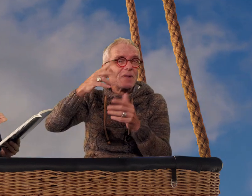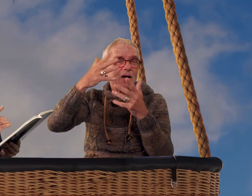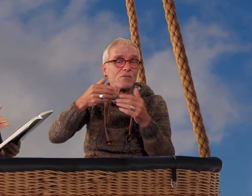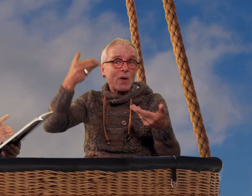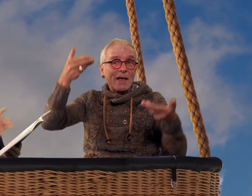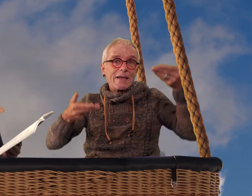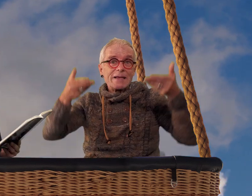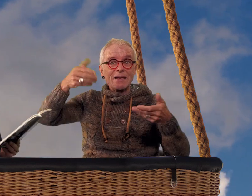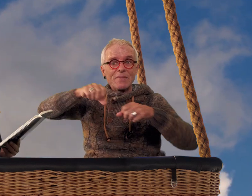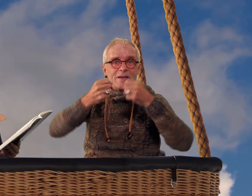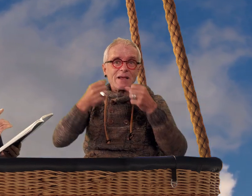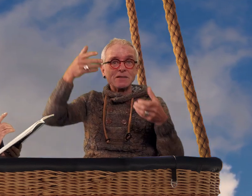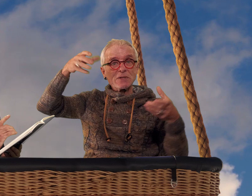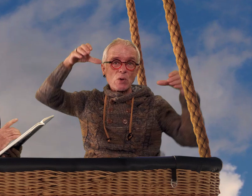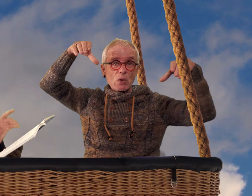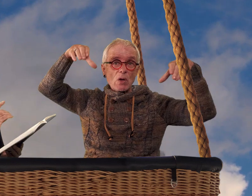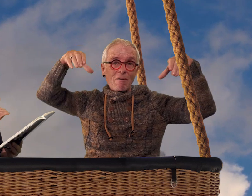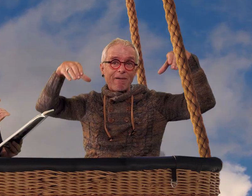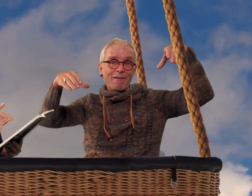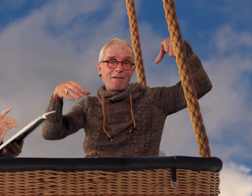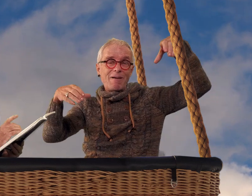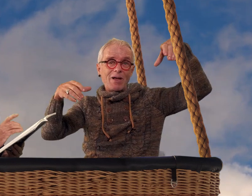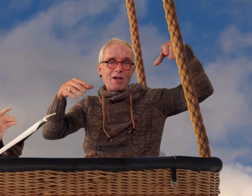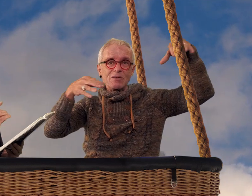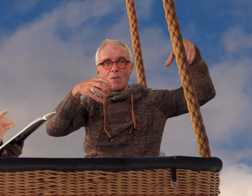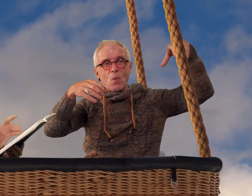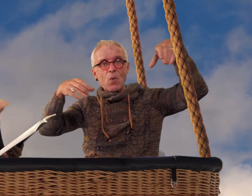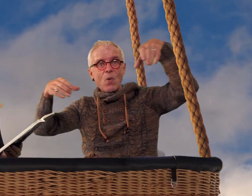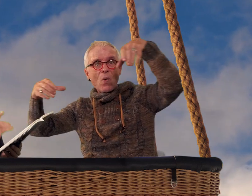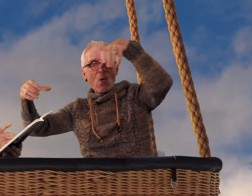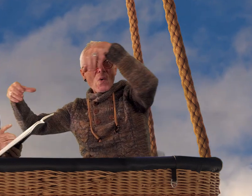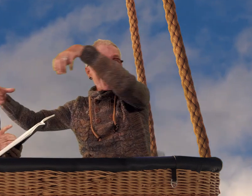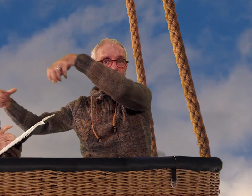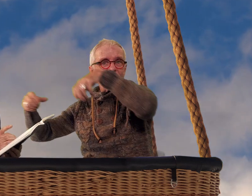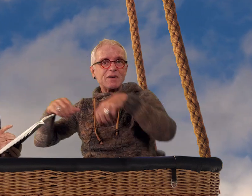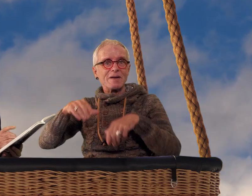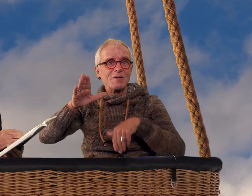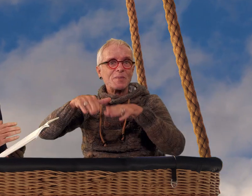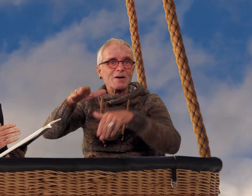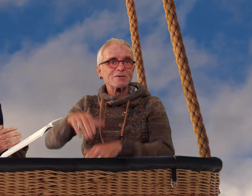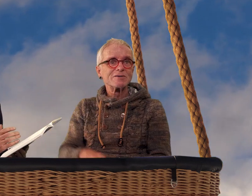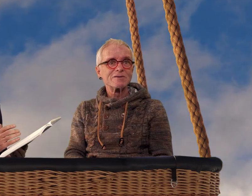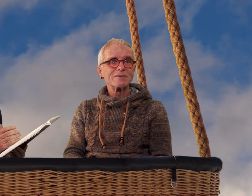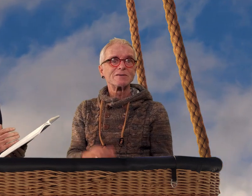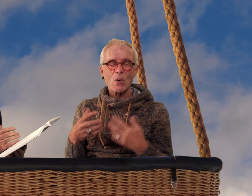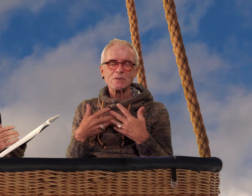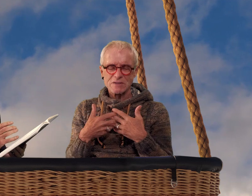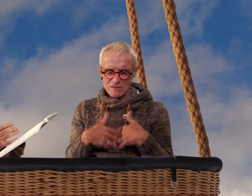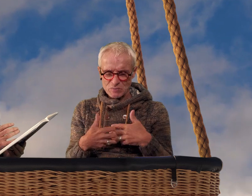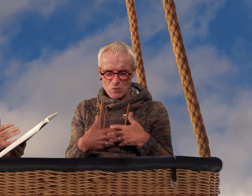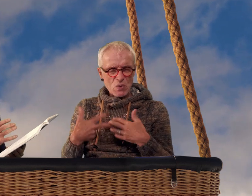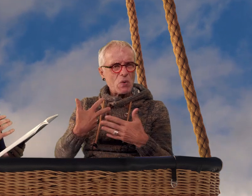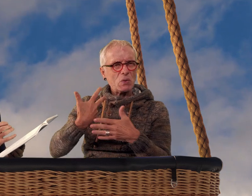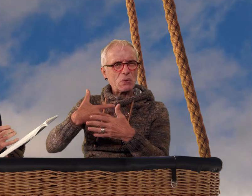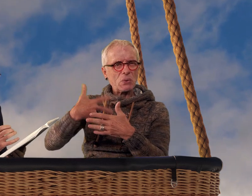rupture d'équilibre qui, inclinant l'appareil, lui imprimera une marche oblique. On parle bien des moteurs destinés à